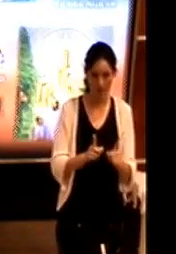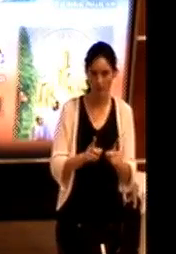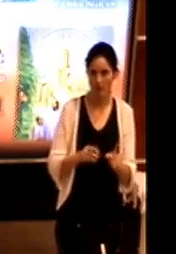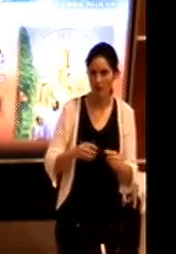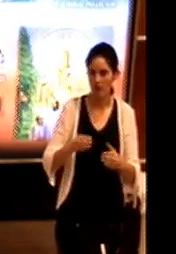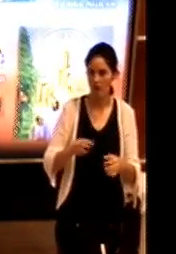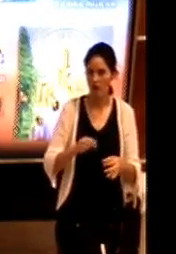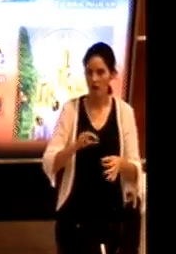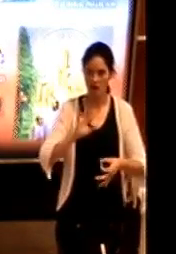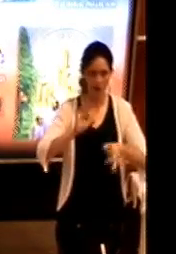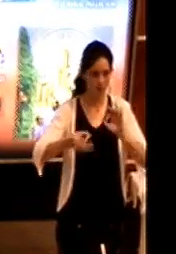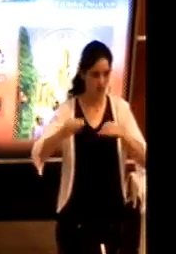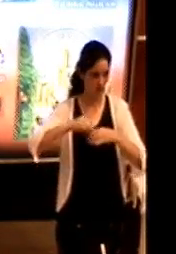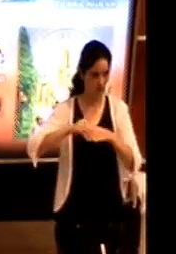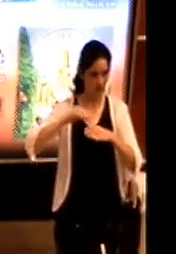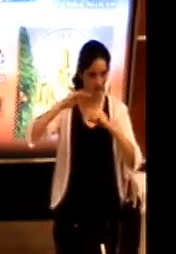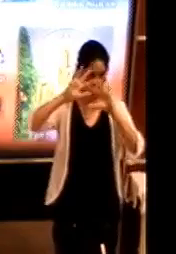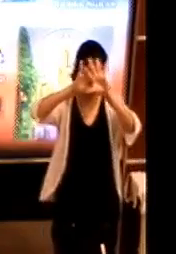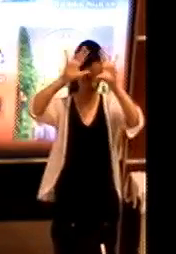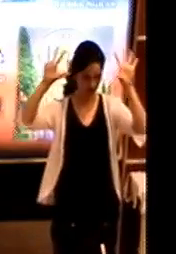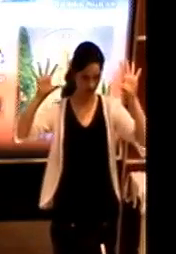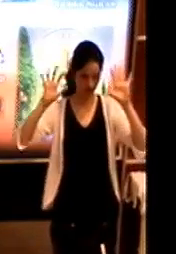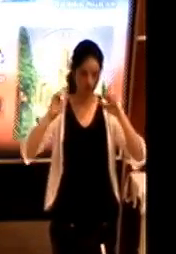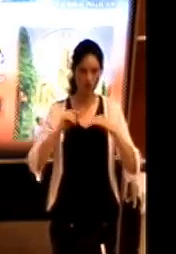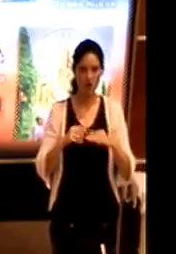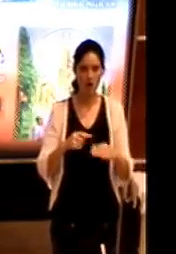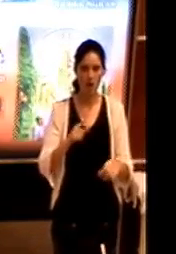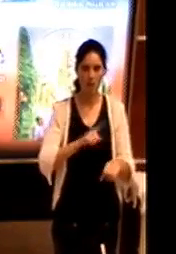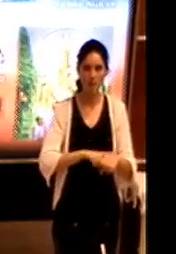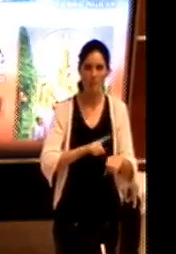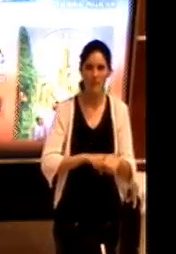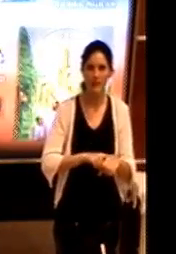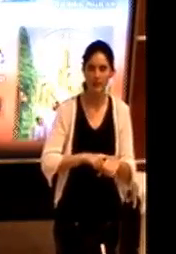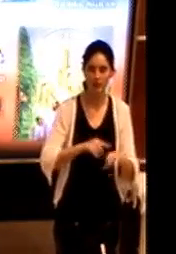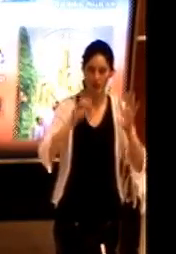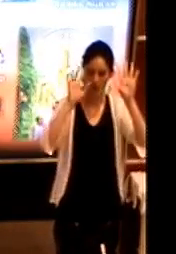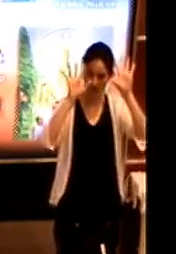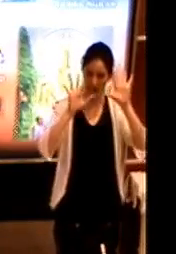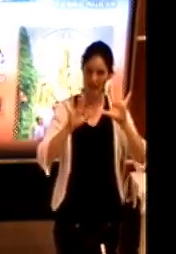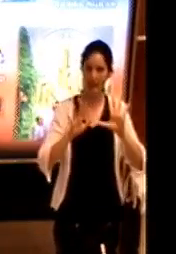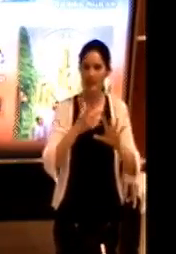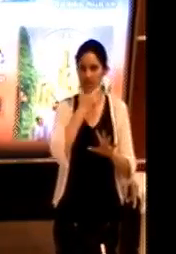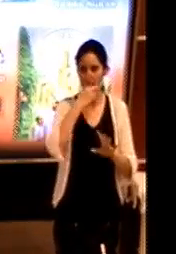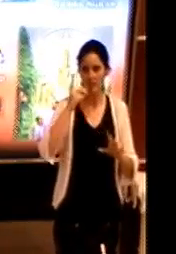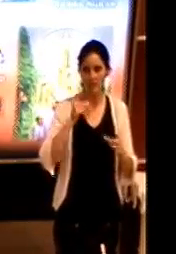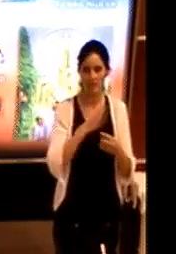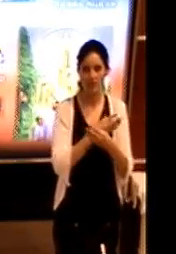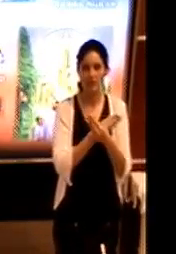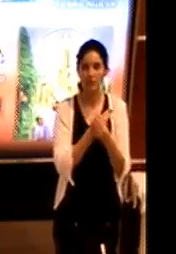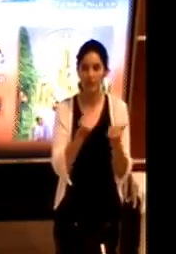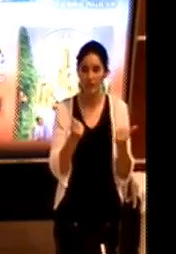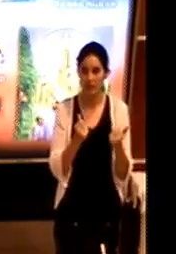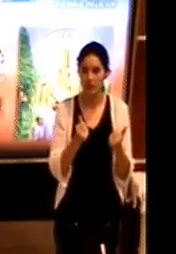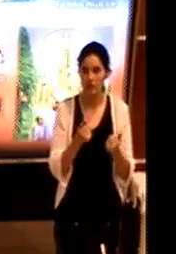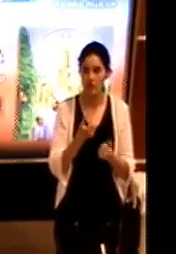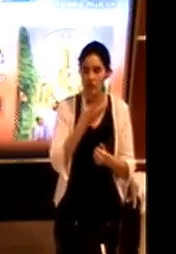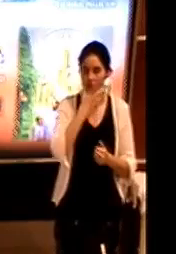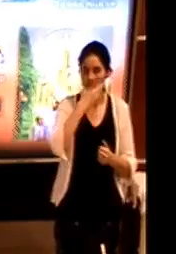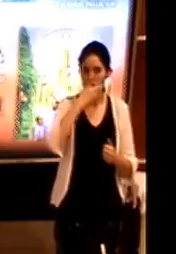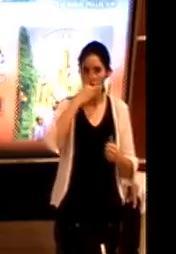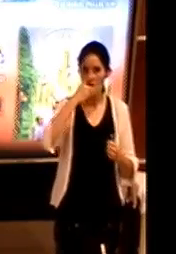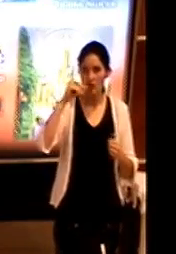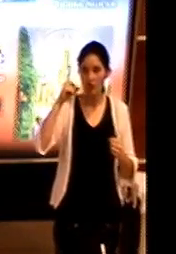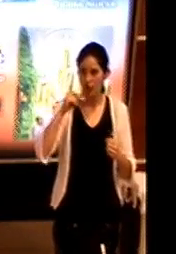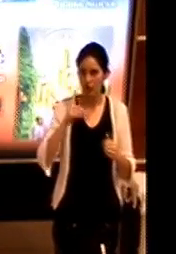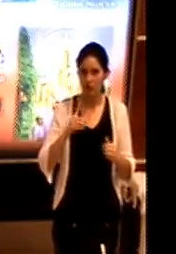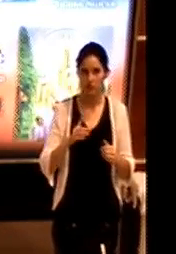ángeles. En el momento cuando la gracia de Dios está terminando, el Señor frena a los ángeles, como veíamos recién, con ángeles